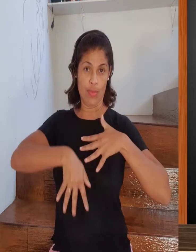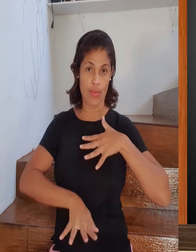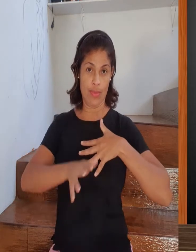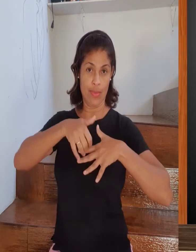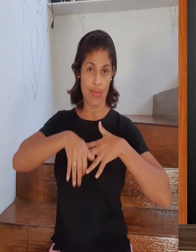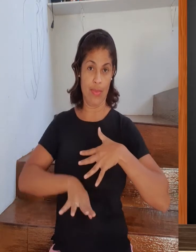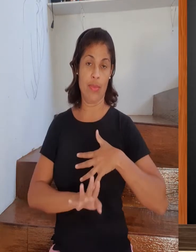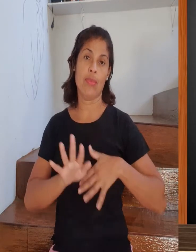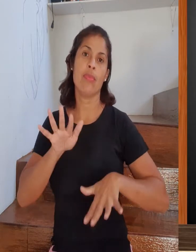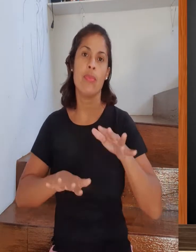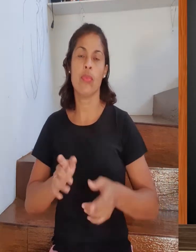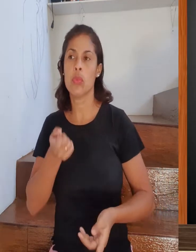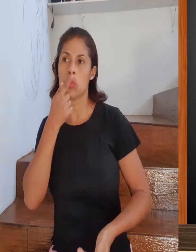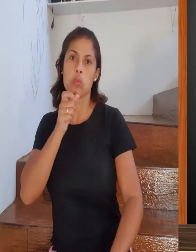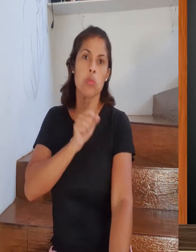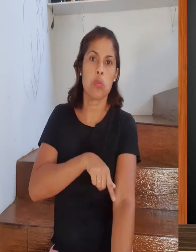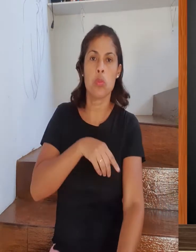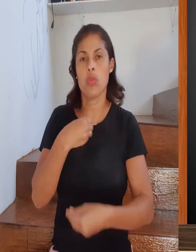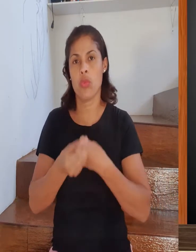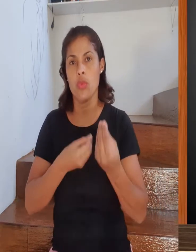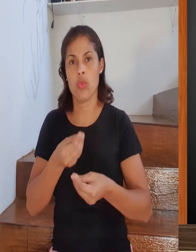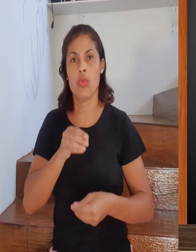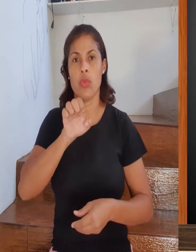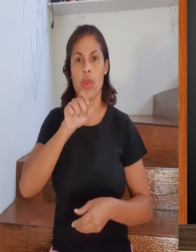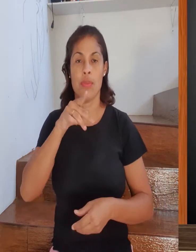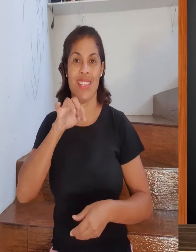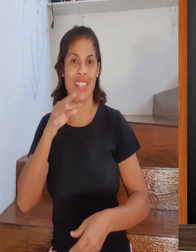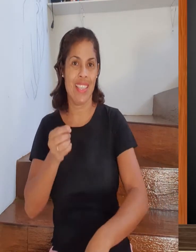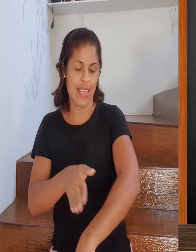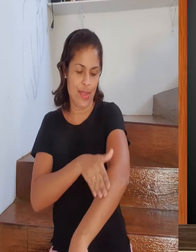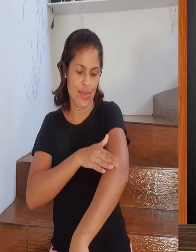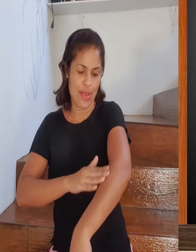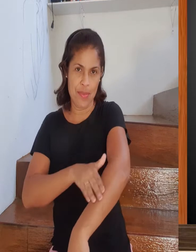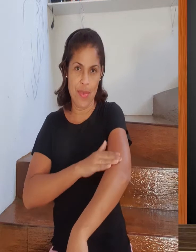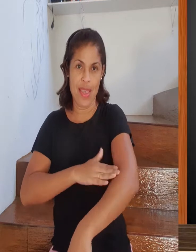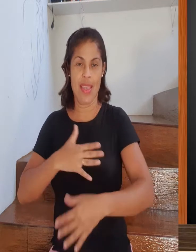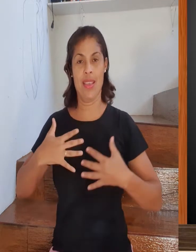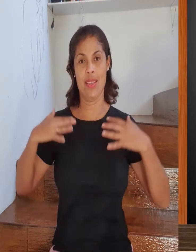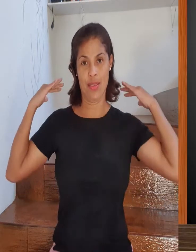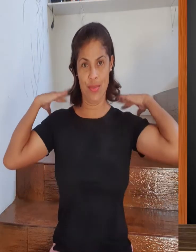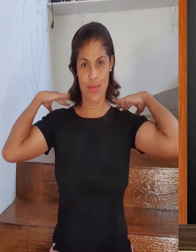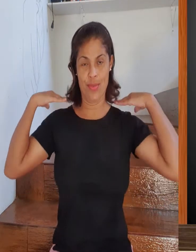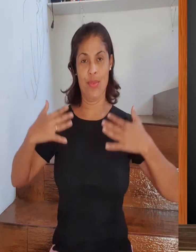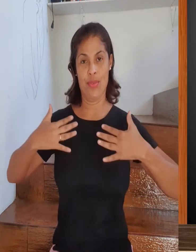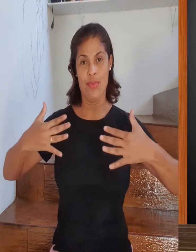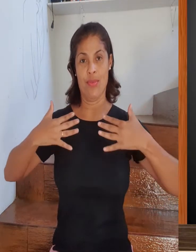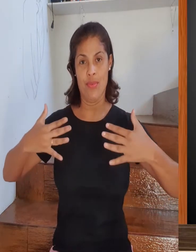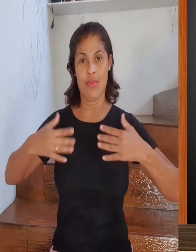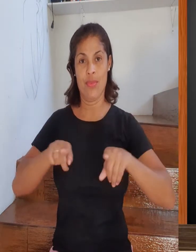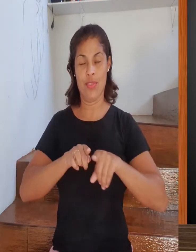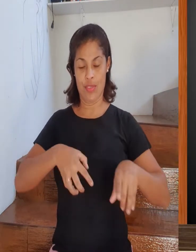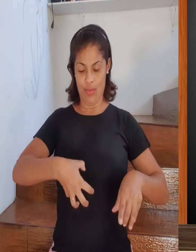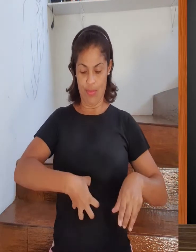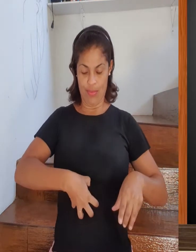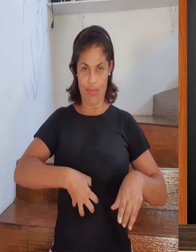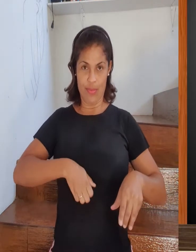de administração, como, por exemplo, o epitélio estratificado da pele, o epitélio pulmonar, o epitélio